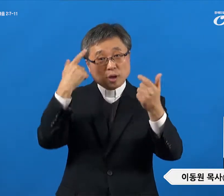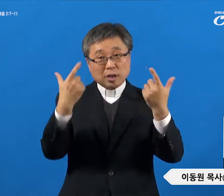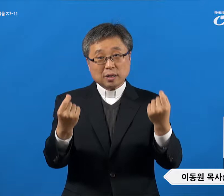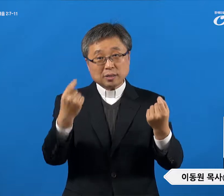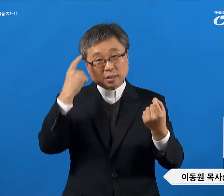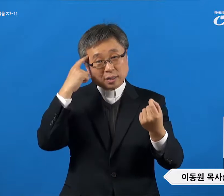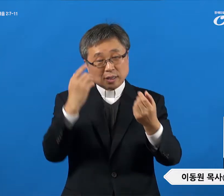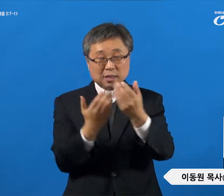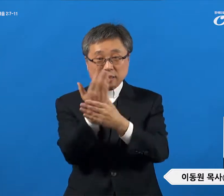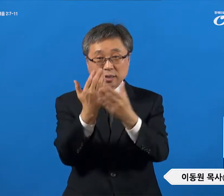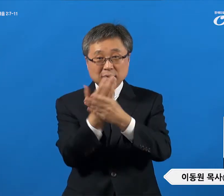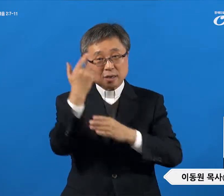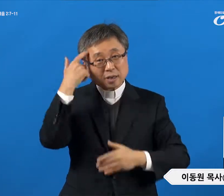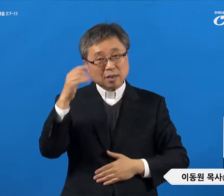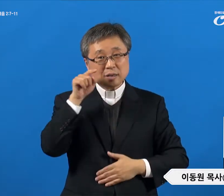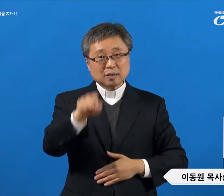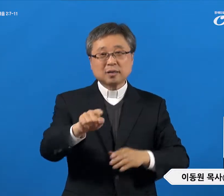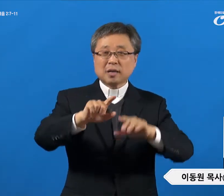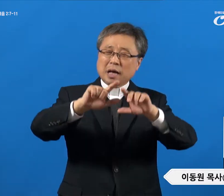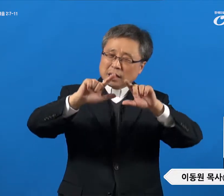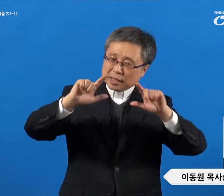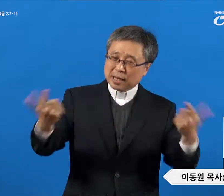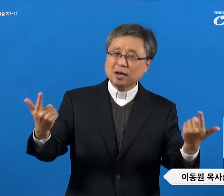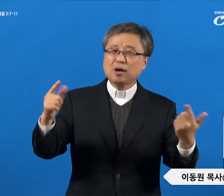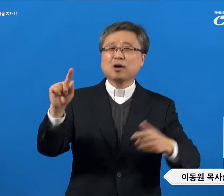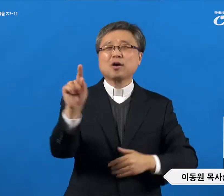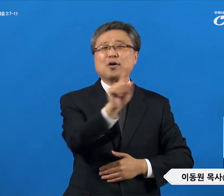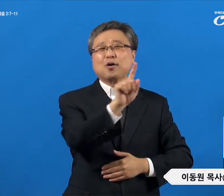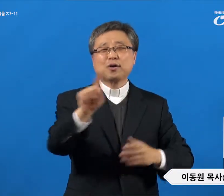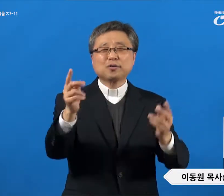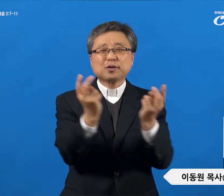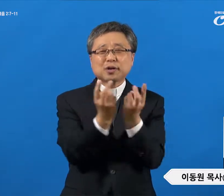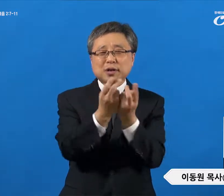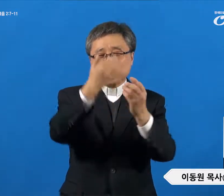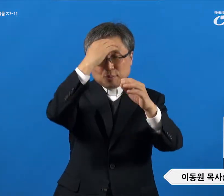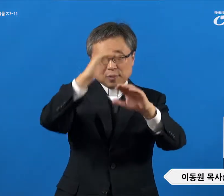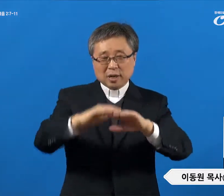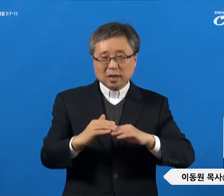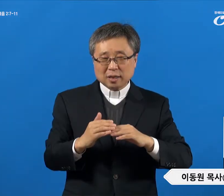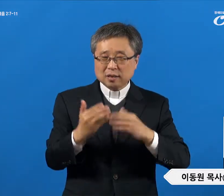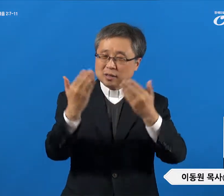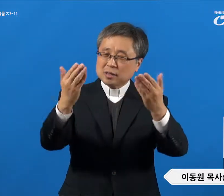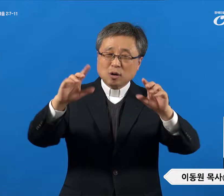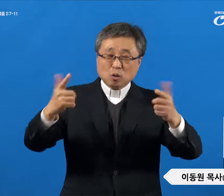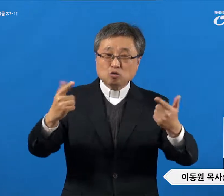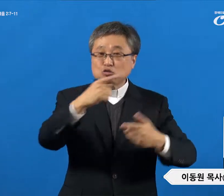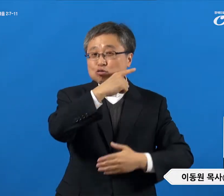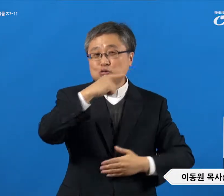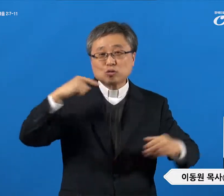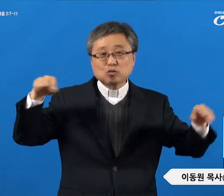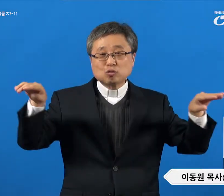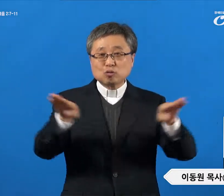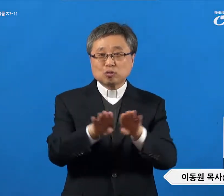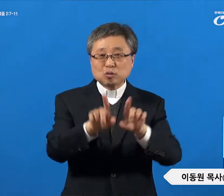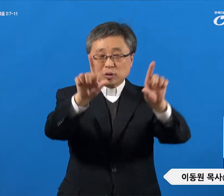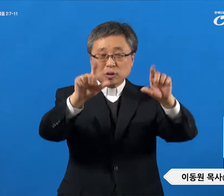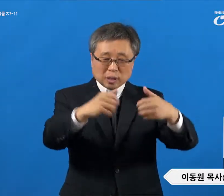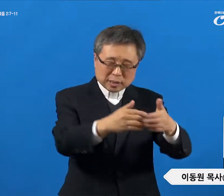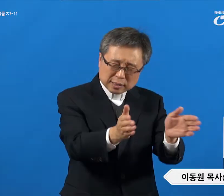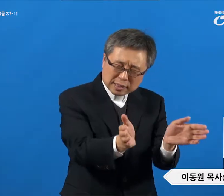들지? 그건 아니겠지. 어떻게 예배를 그만두고 다 주일날 셀에 가서 예배를 드려? 그거는 참 이렇게 순종하기가